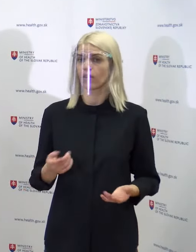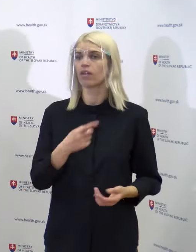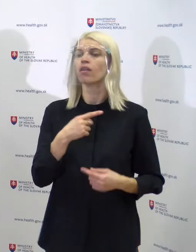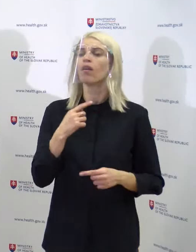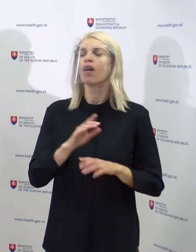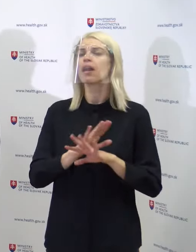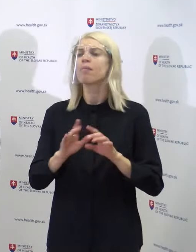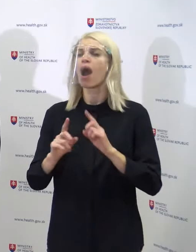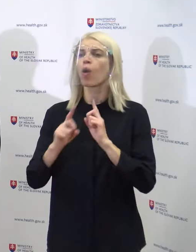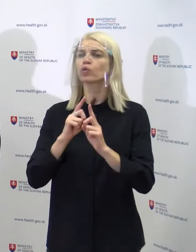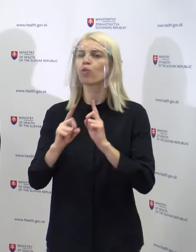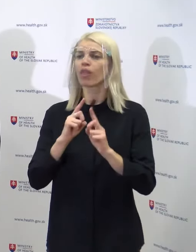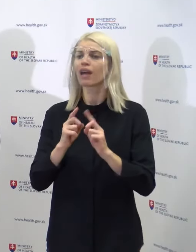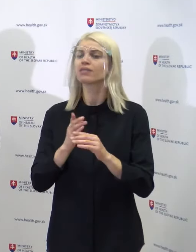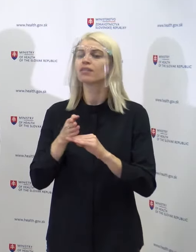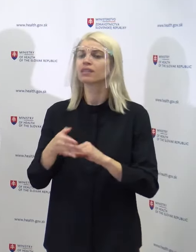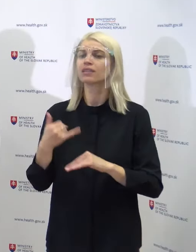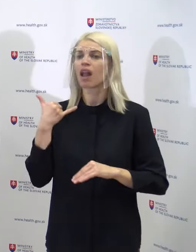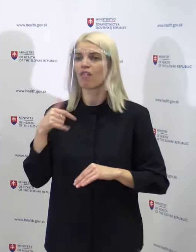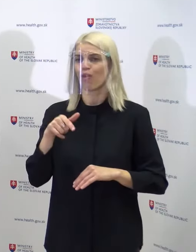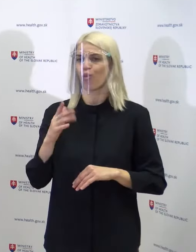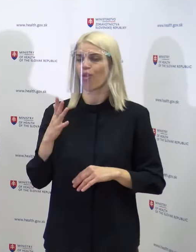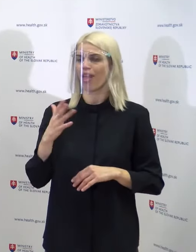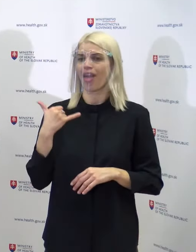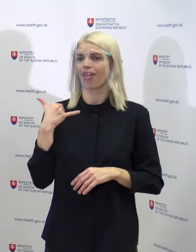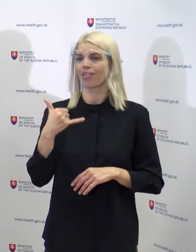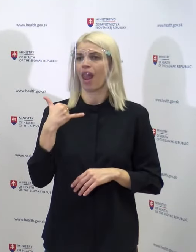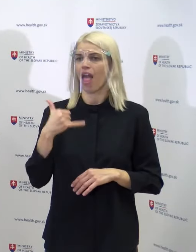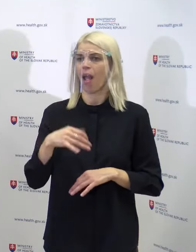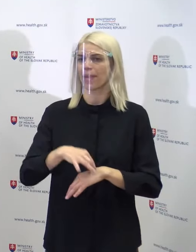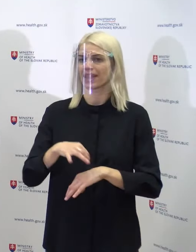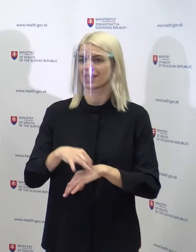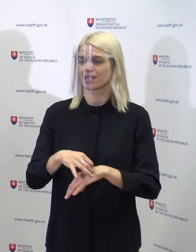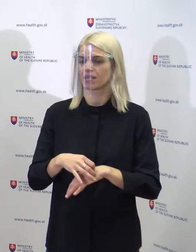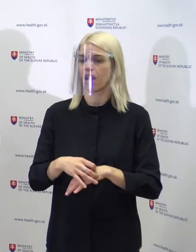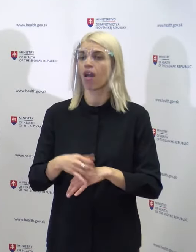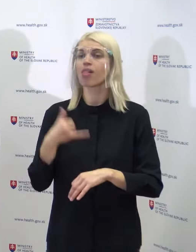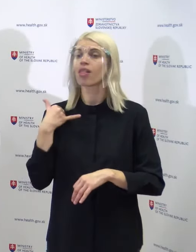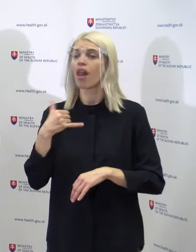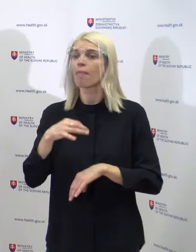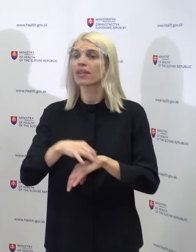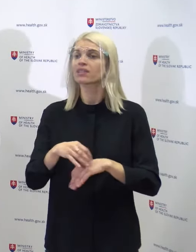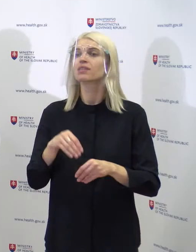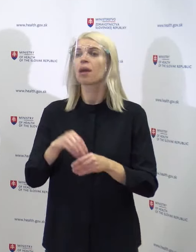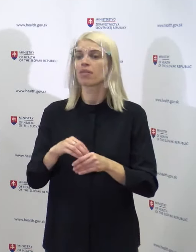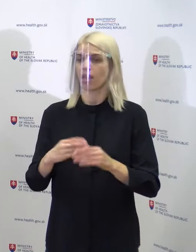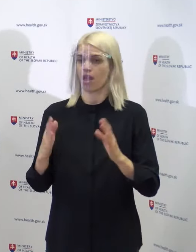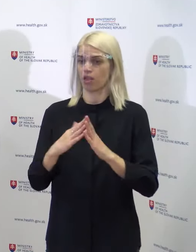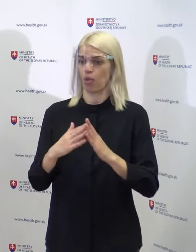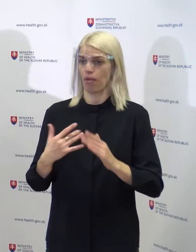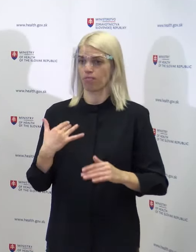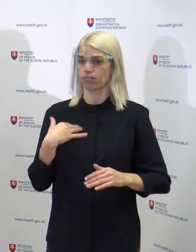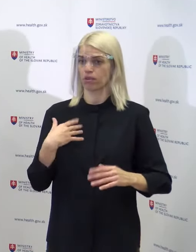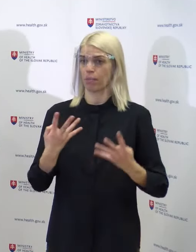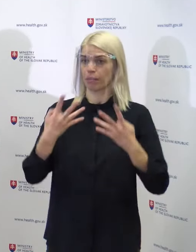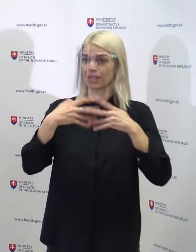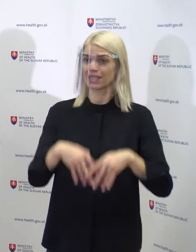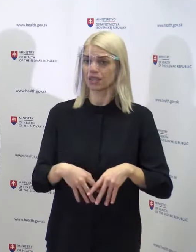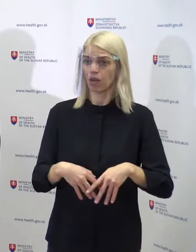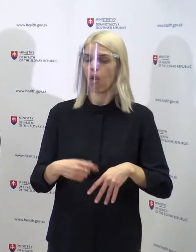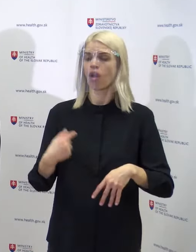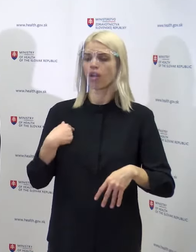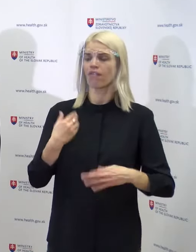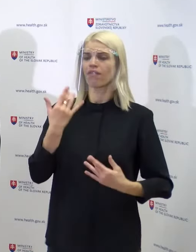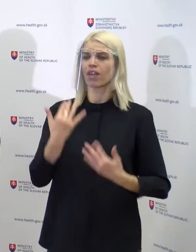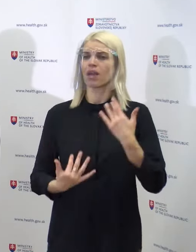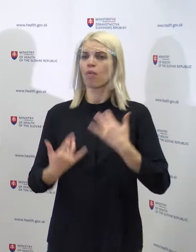poskytuje konzultáciu cez telefón, nie je telemedicína. Telemedicína je, keď máte doma prístroj, ktorý vás sám meria, odozdáva